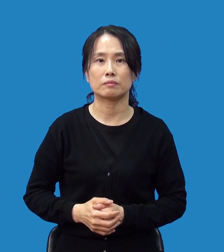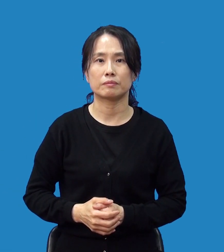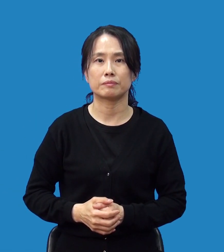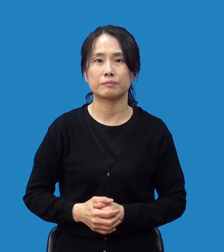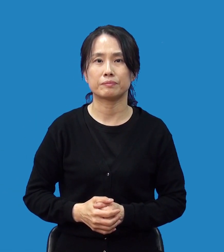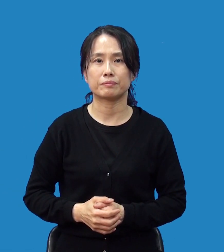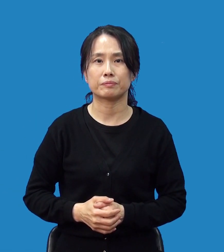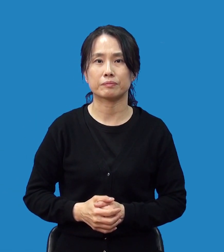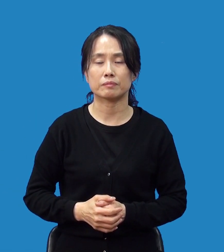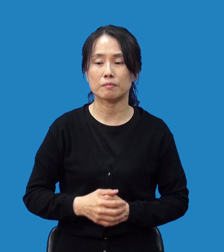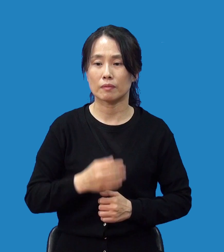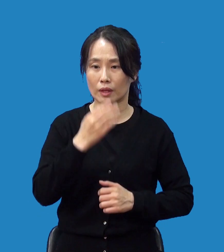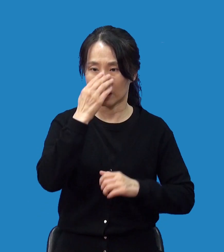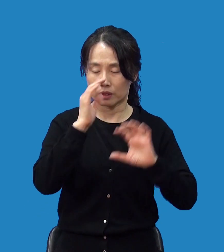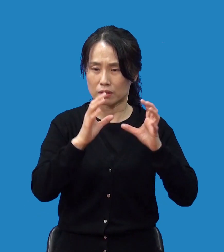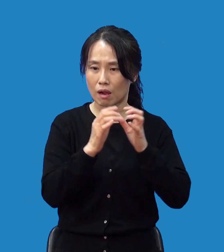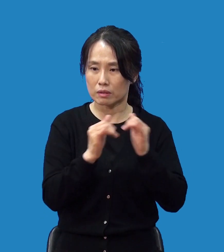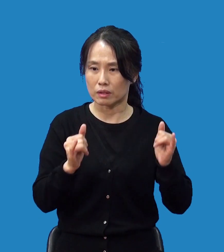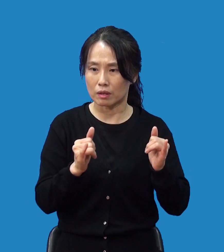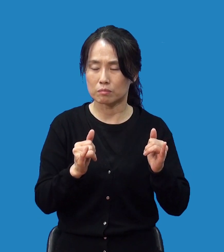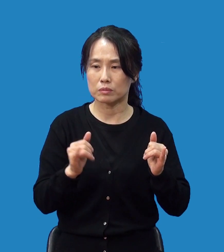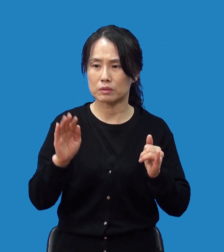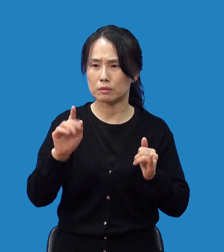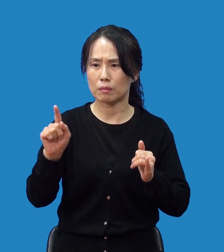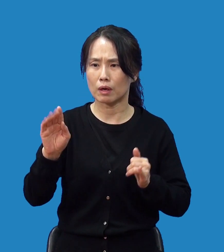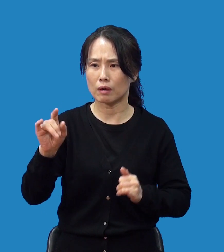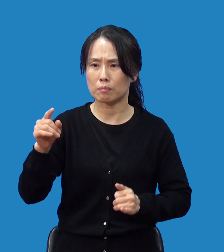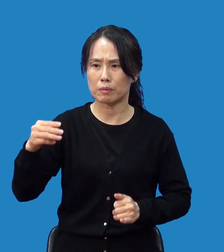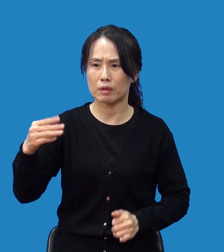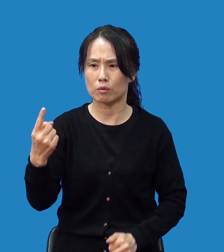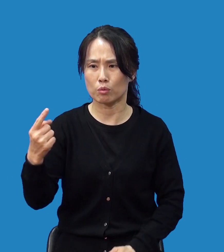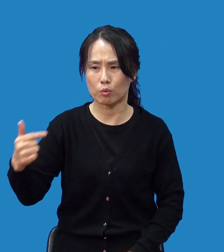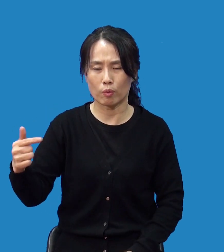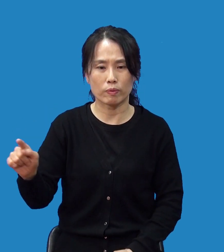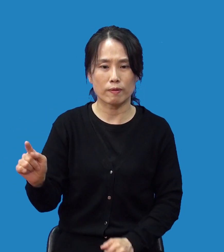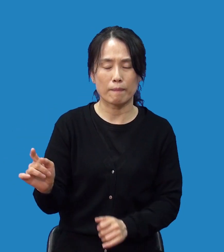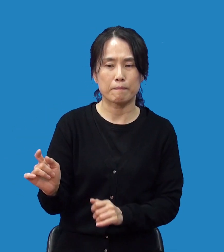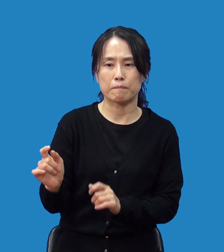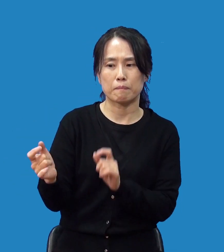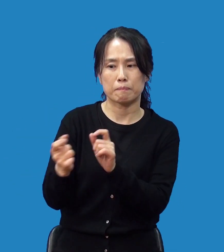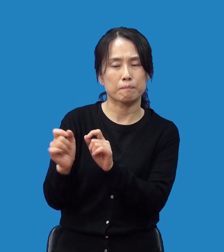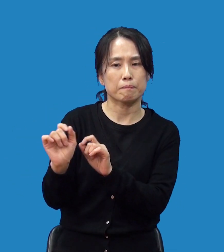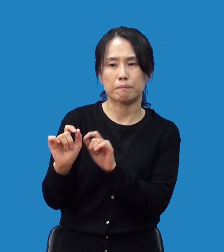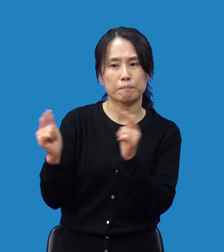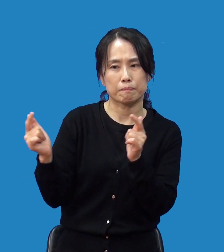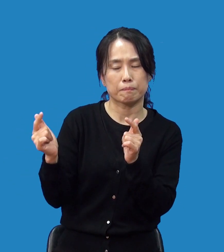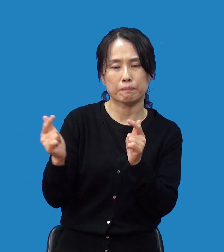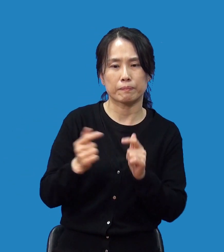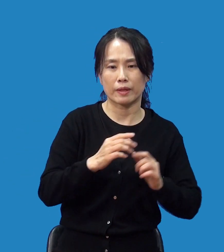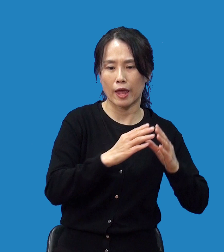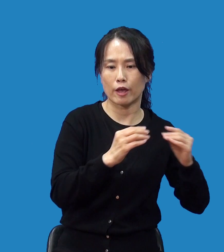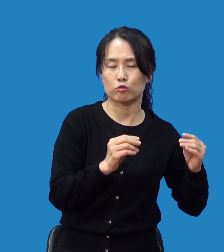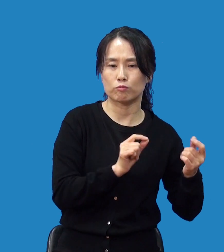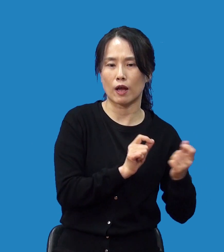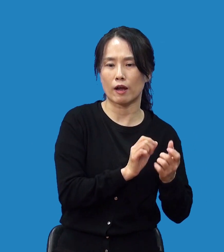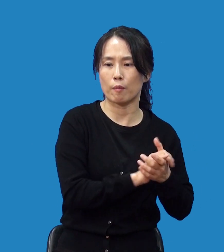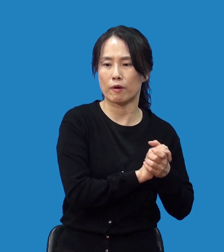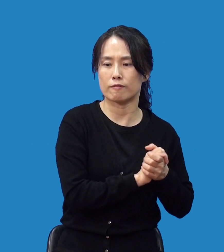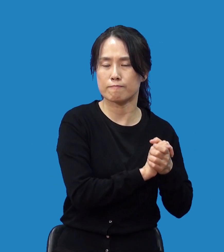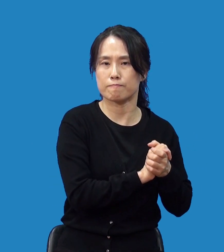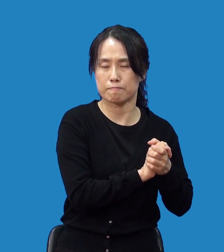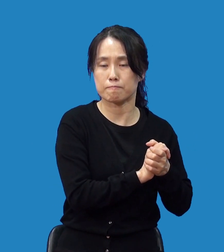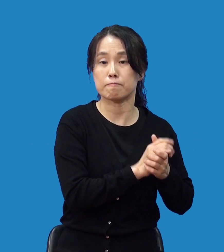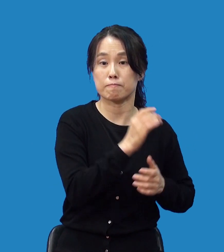남방의 이집트와 친이집트적인 정책을 폈지 않습니까? 그런데